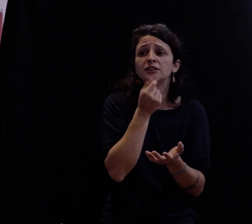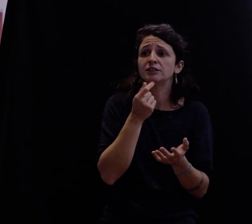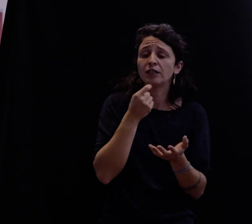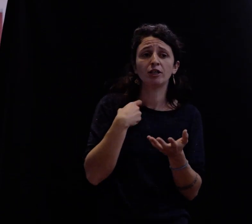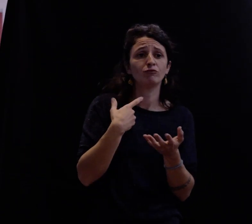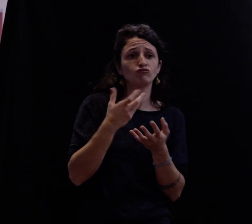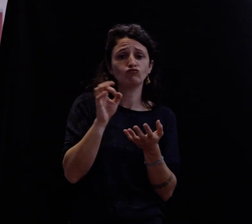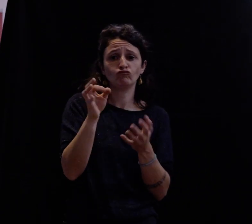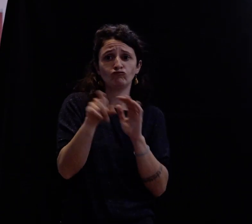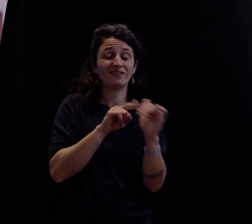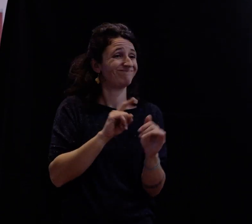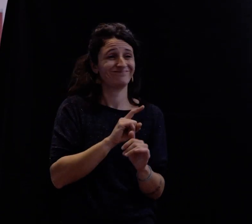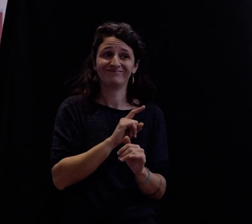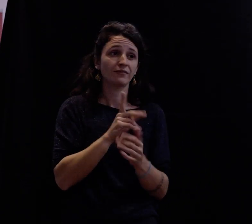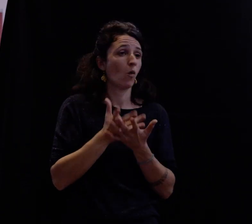lourd en termes